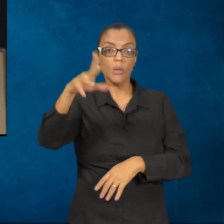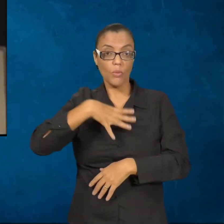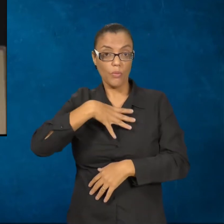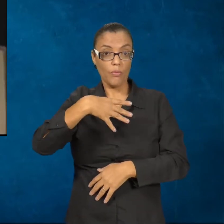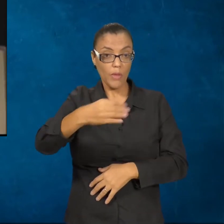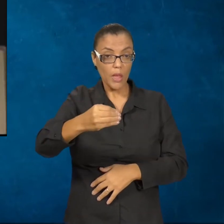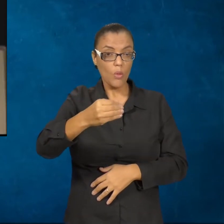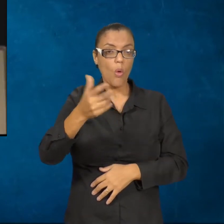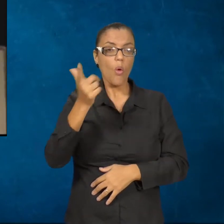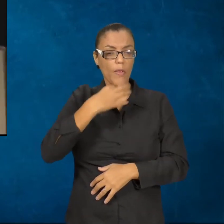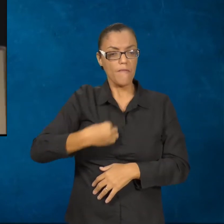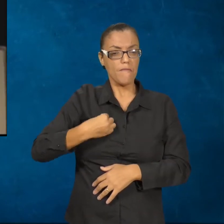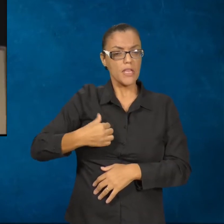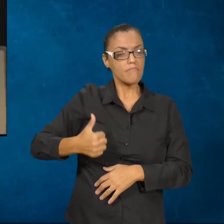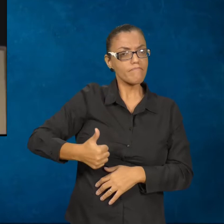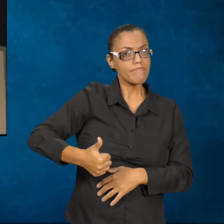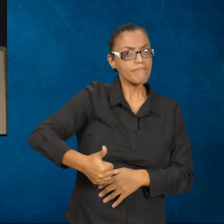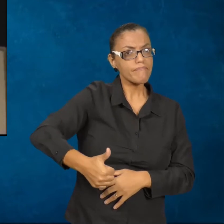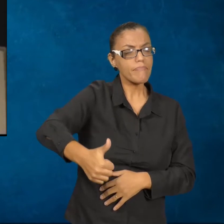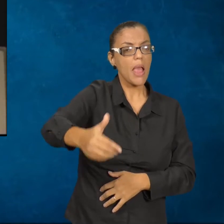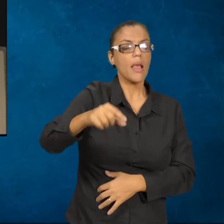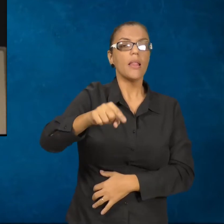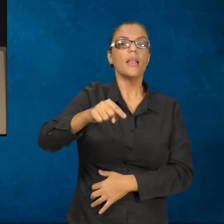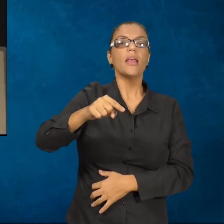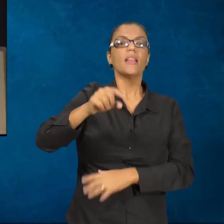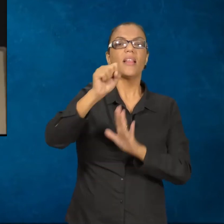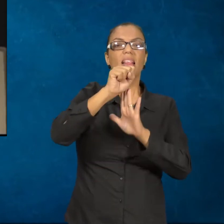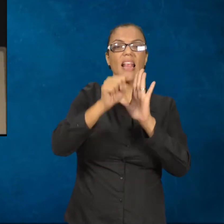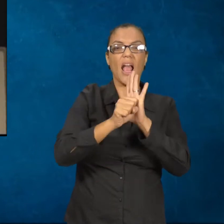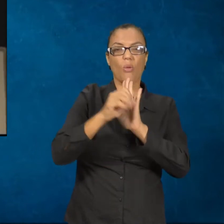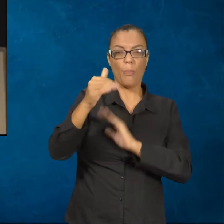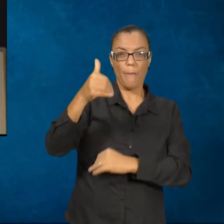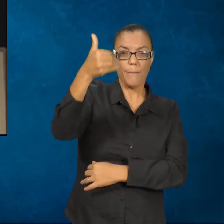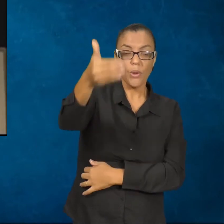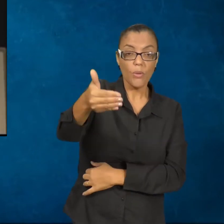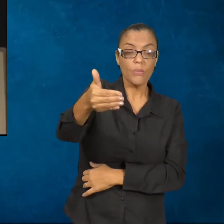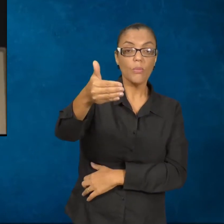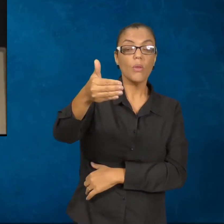conseguissem transformar seus filhos em exceção e não em regra.